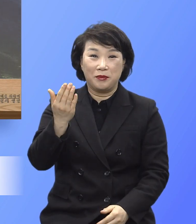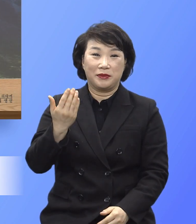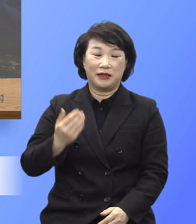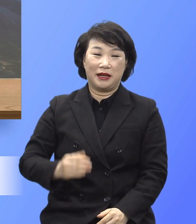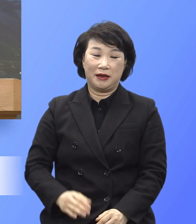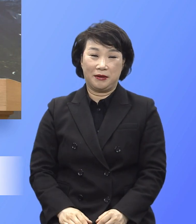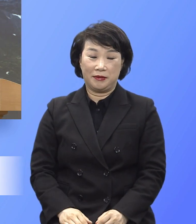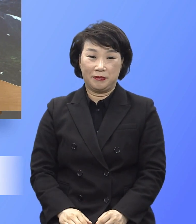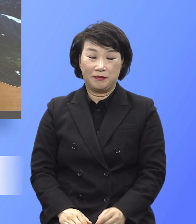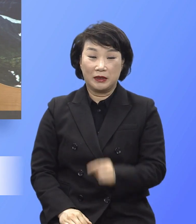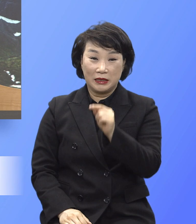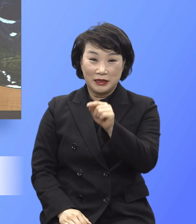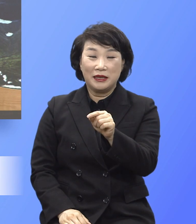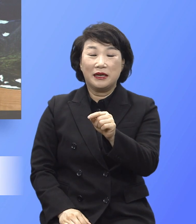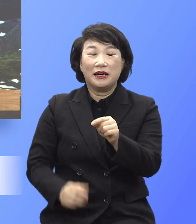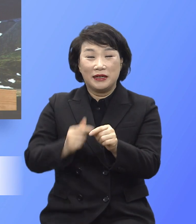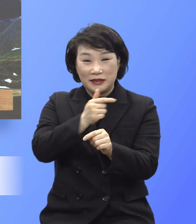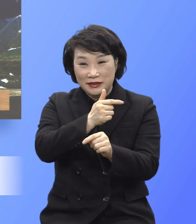그